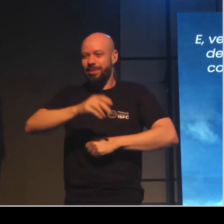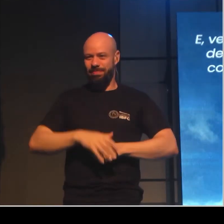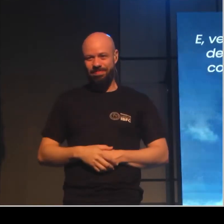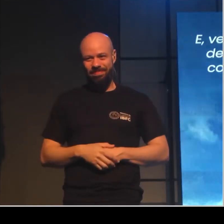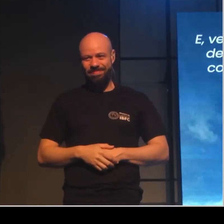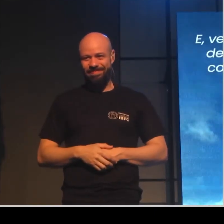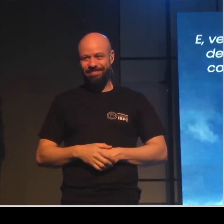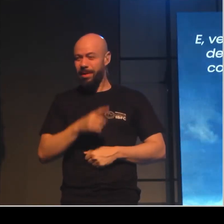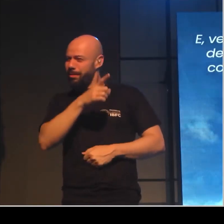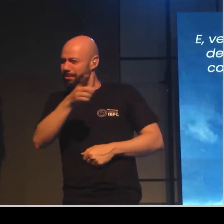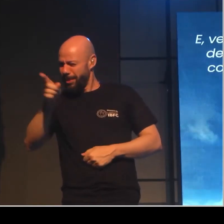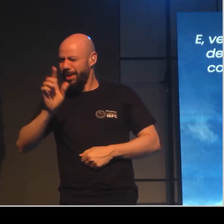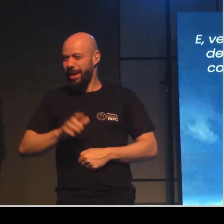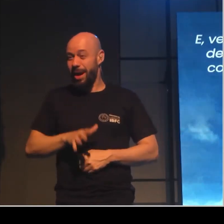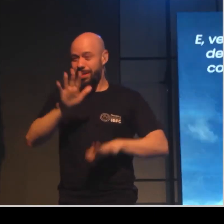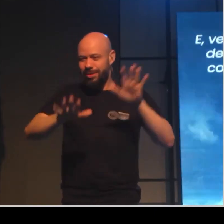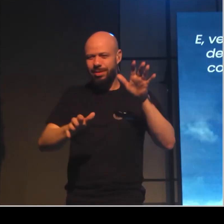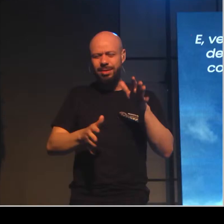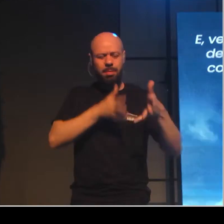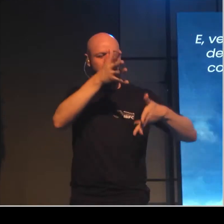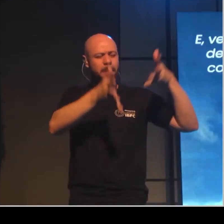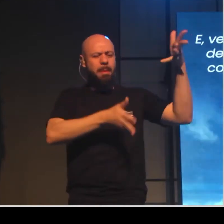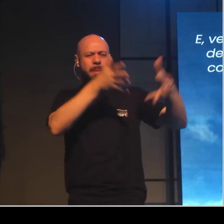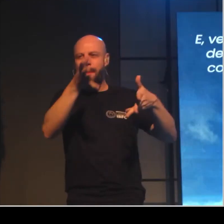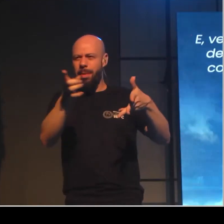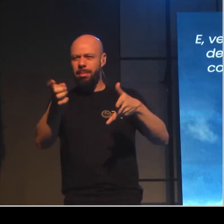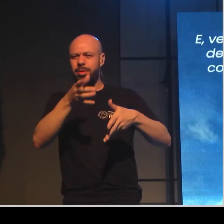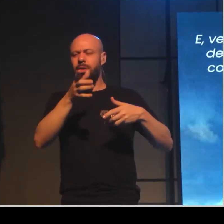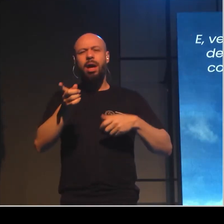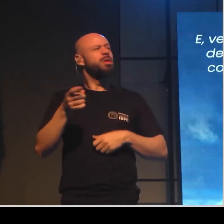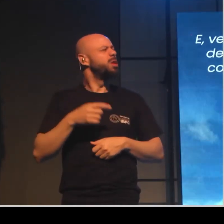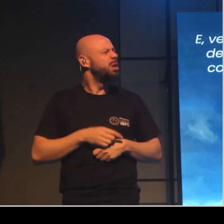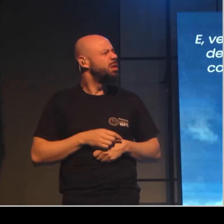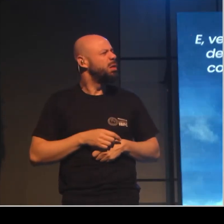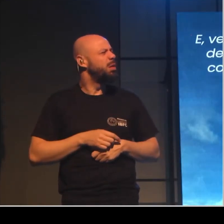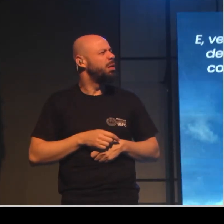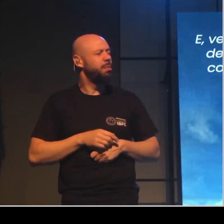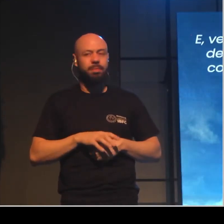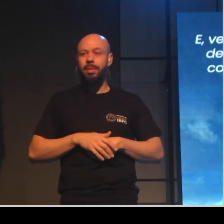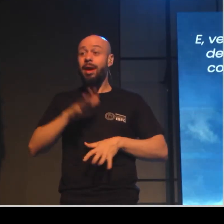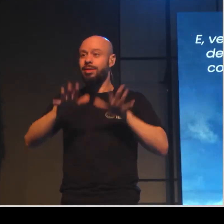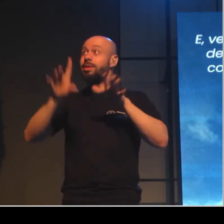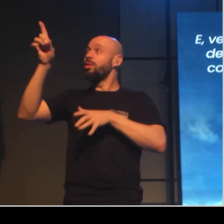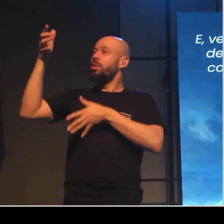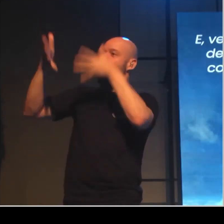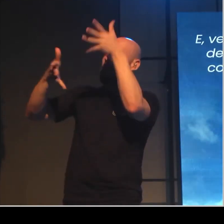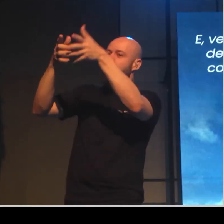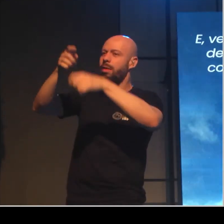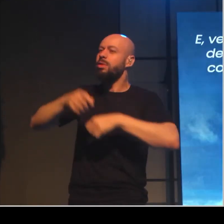Você presta atenção? Você ouve o que Deus fala?